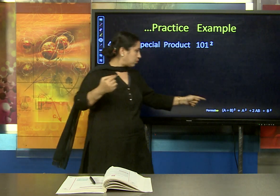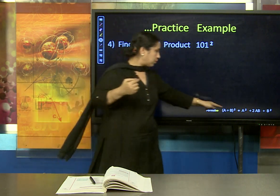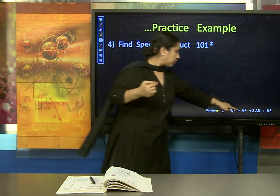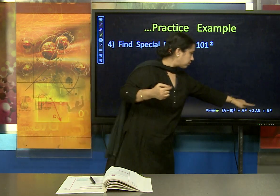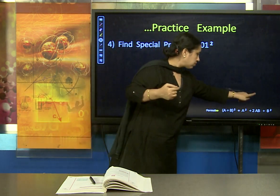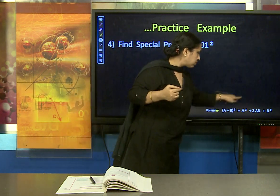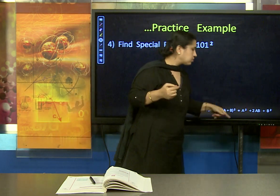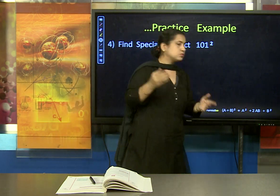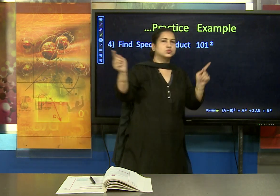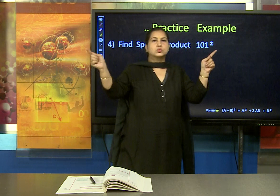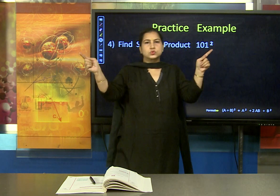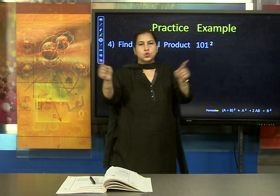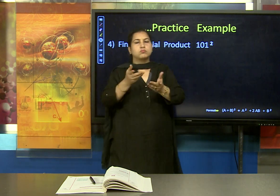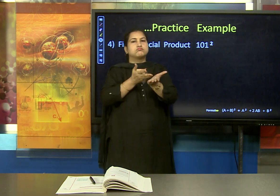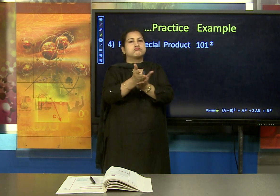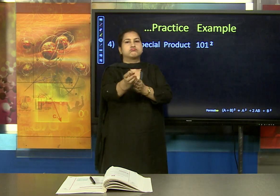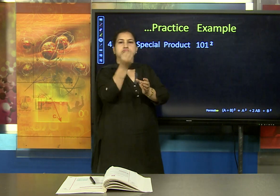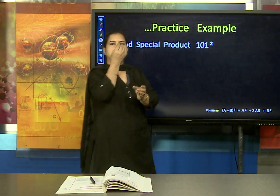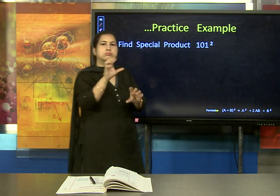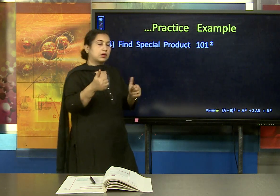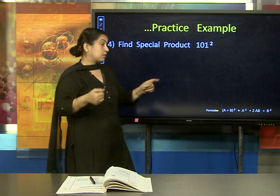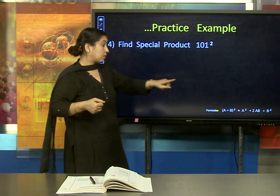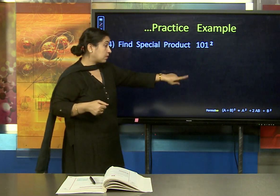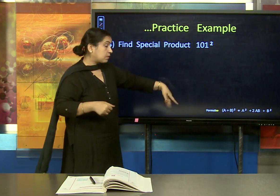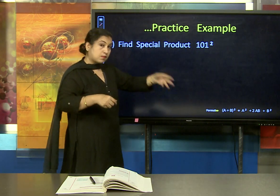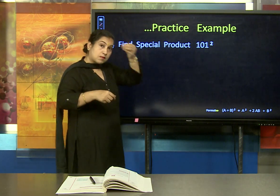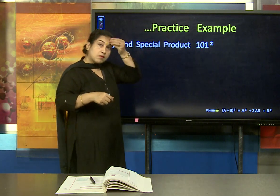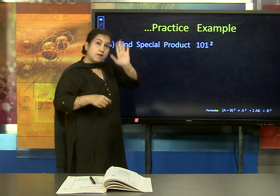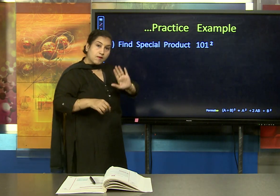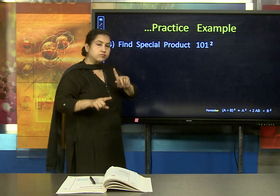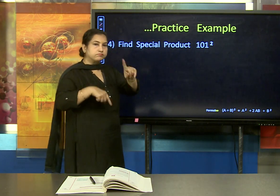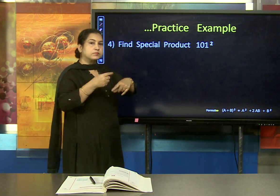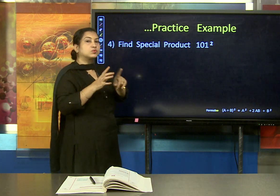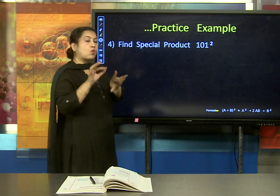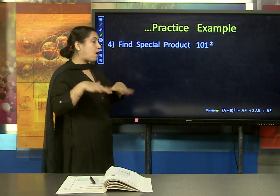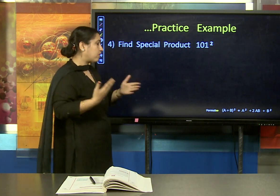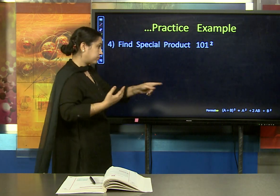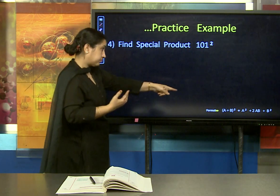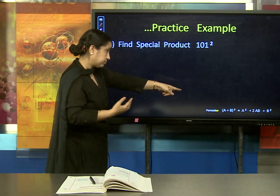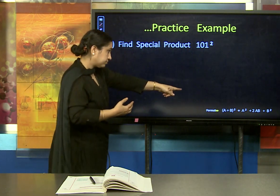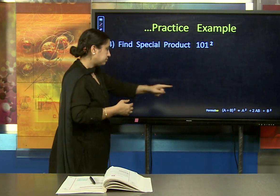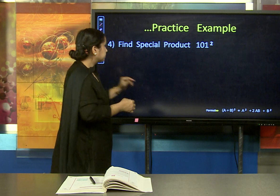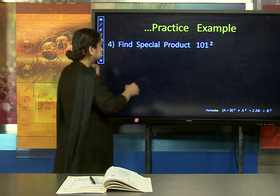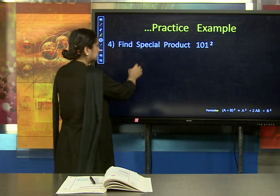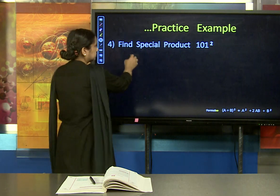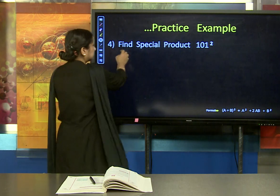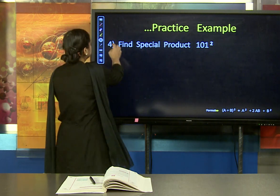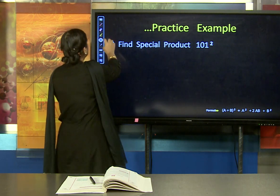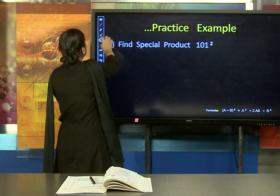को कम समय में हल कर लिया। इसी तरह से हम स्पेशल प्रोडक्ट्स का यूज़